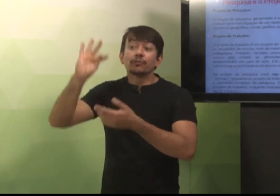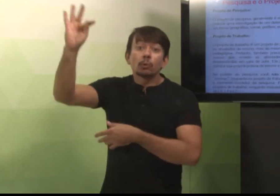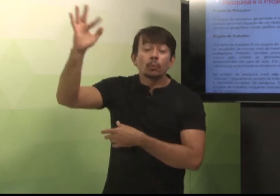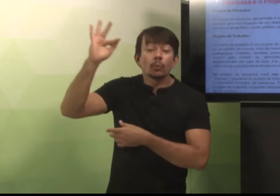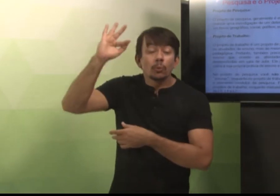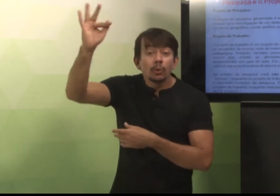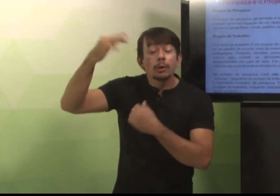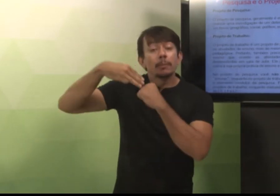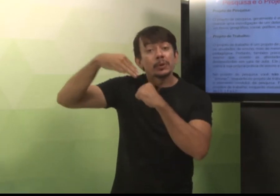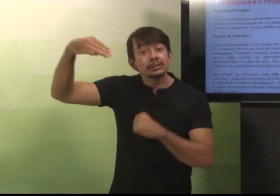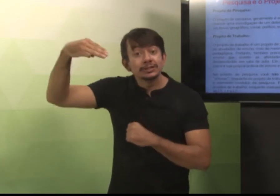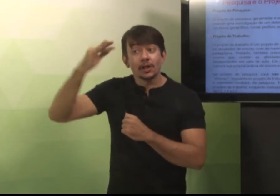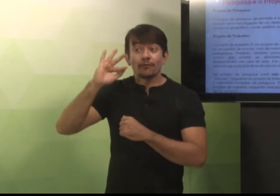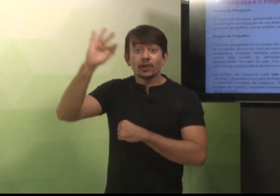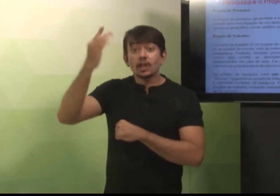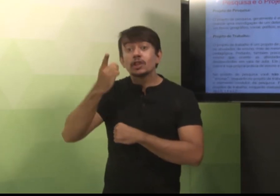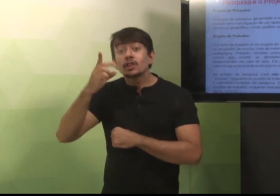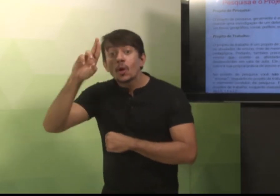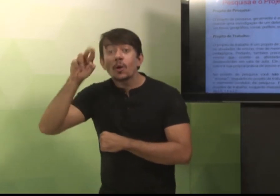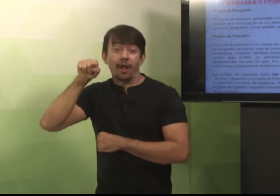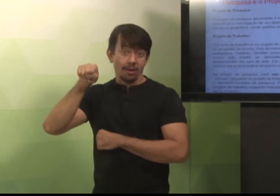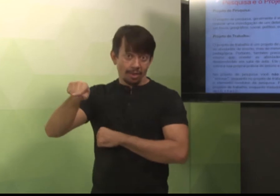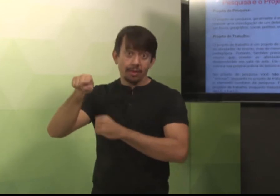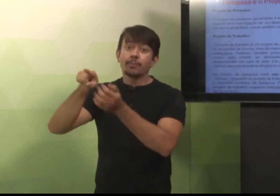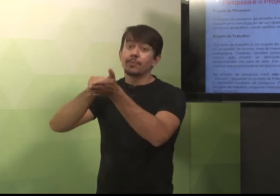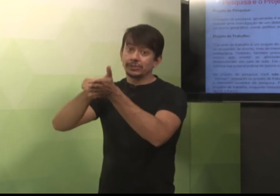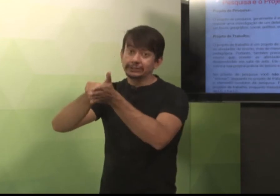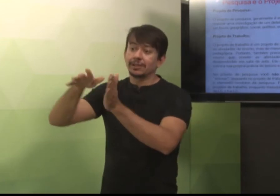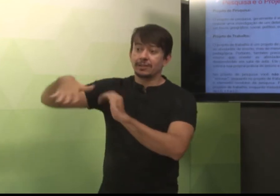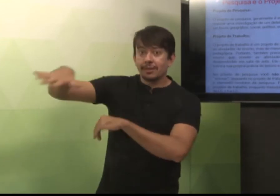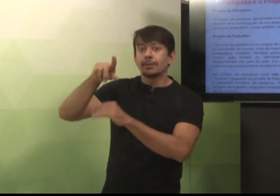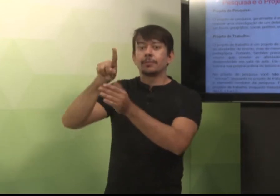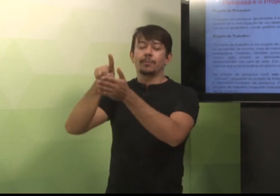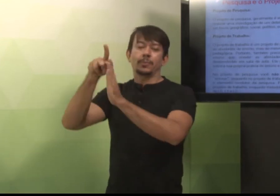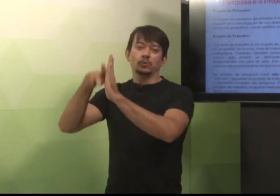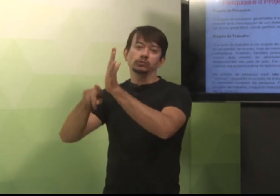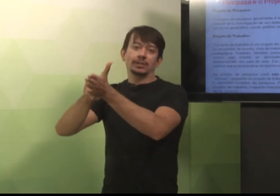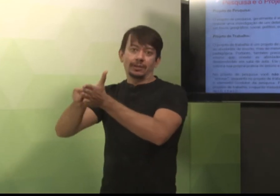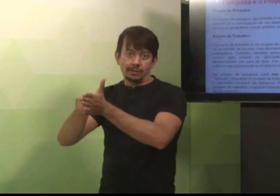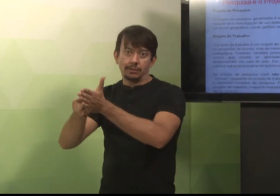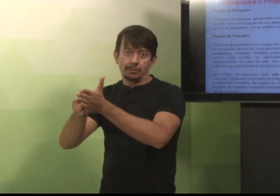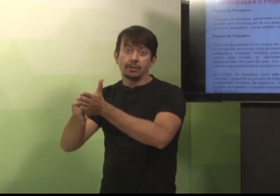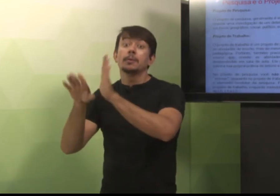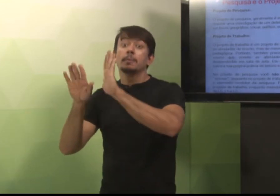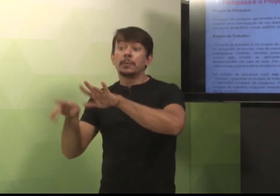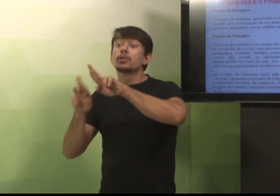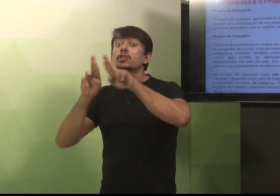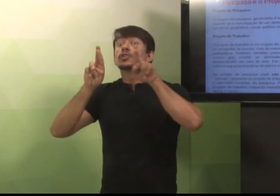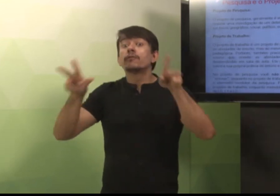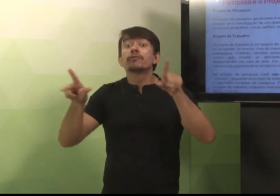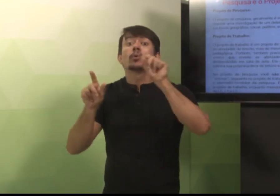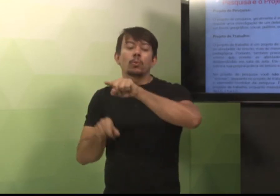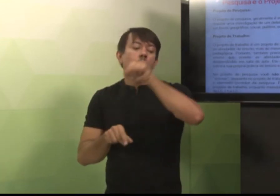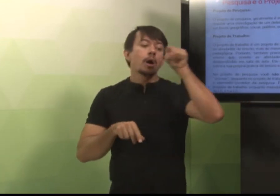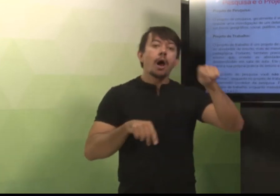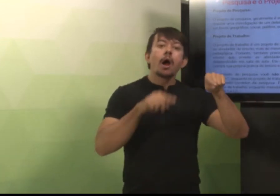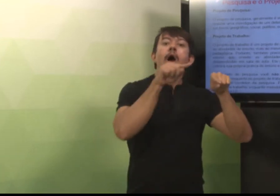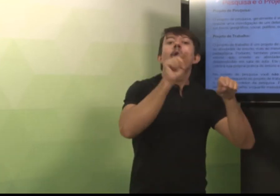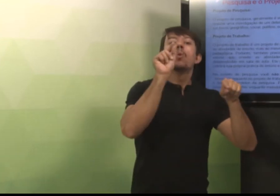isso vocês vão pensar futuramente, no mestrado, doutorado, dentre outros. Então, ali nós temos um projeto de pesquisa, que é diferente